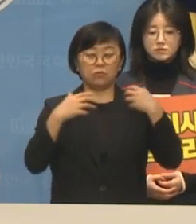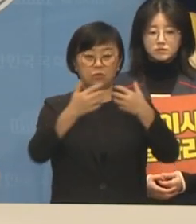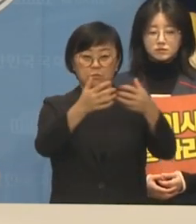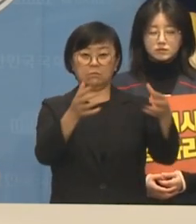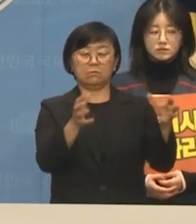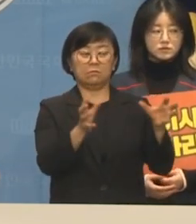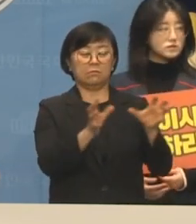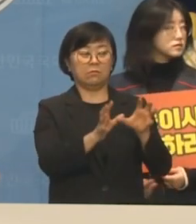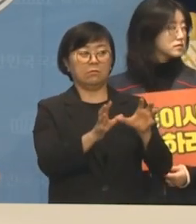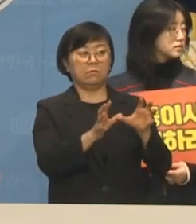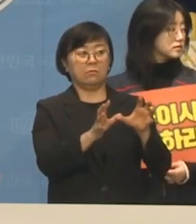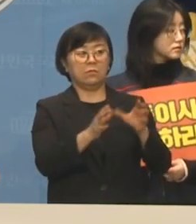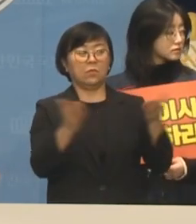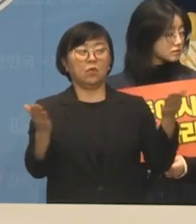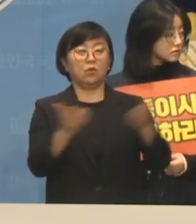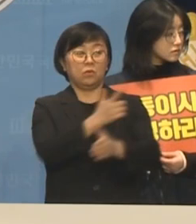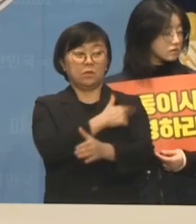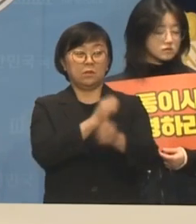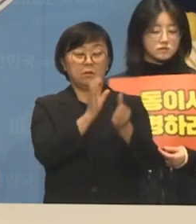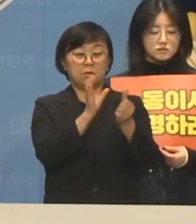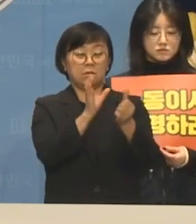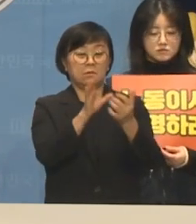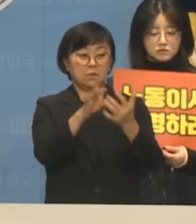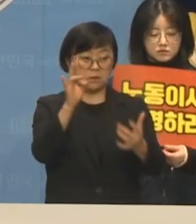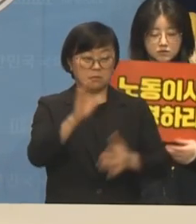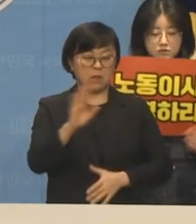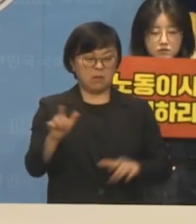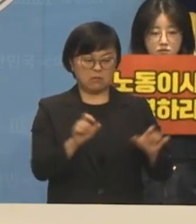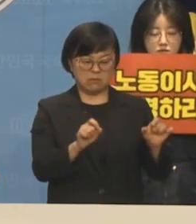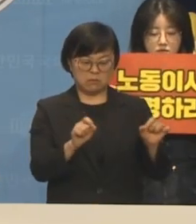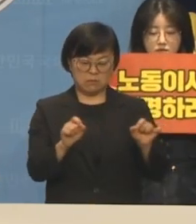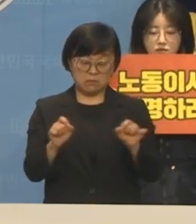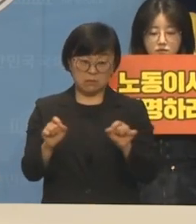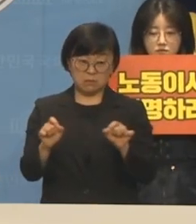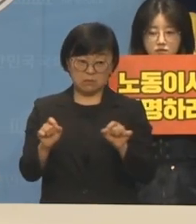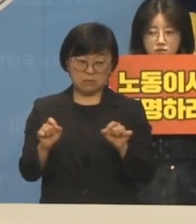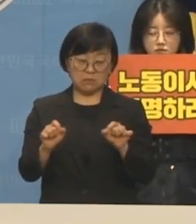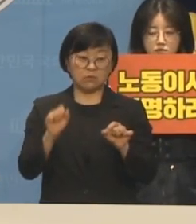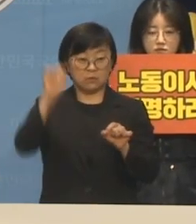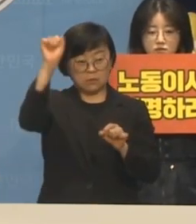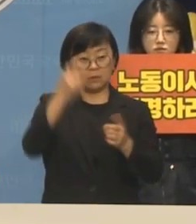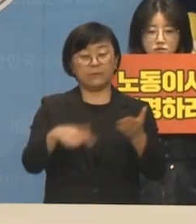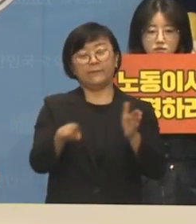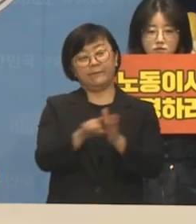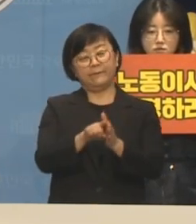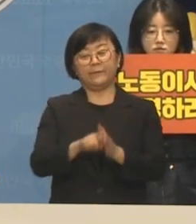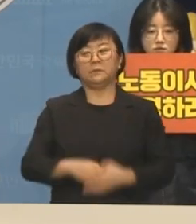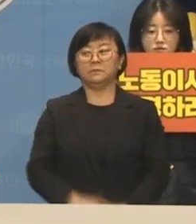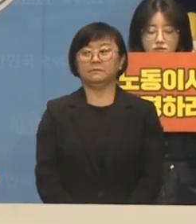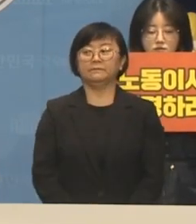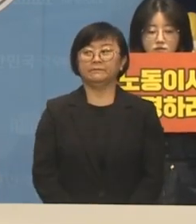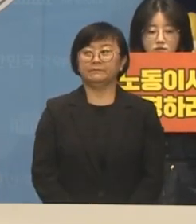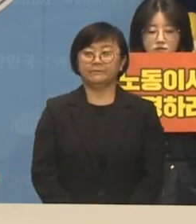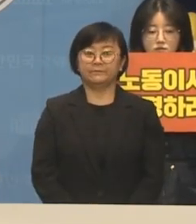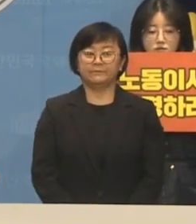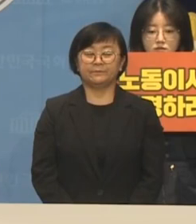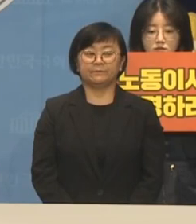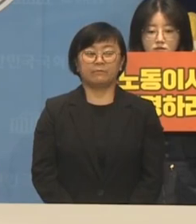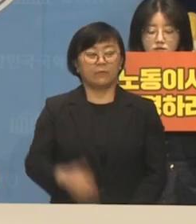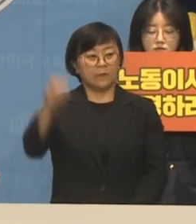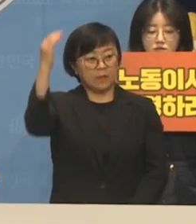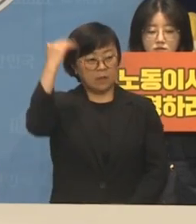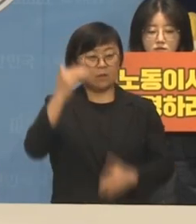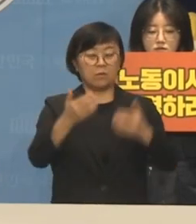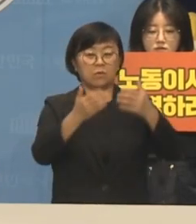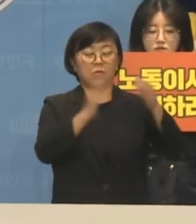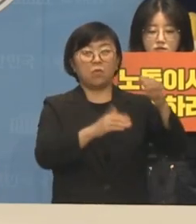기관에서 노동이사를 선임하지 않고 늑장을 부리는 것에 대한 규탄 기자회견입니다. 한